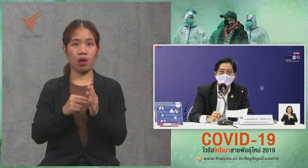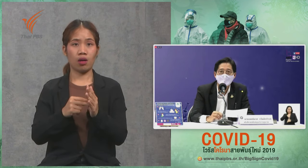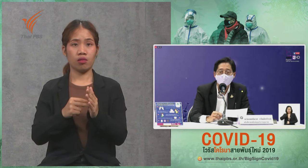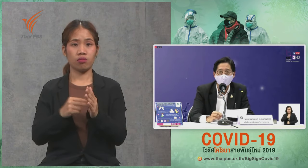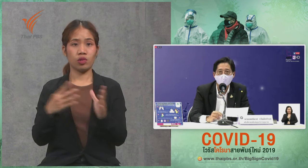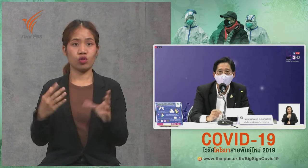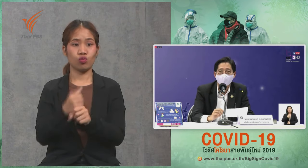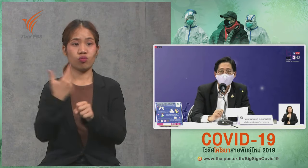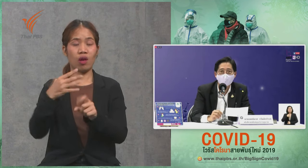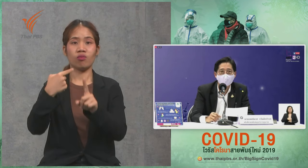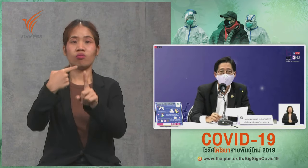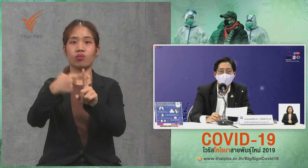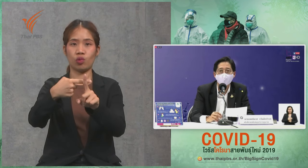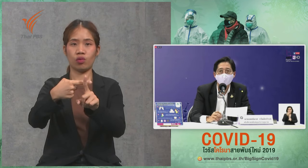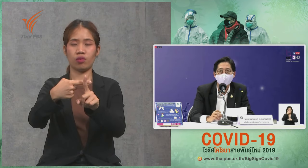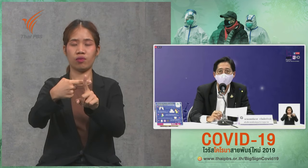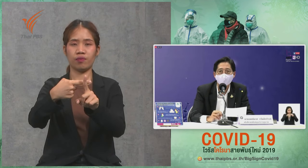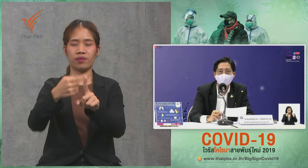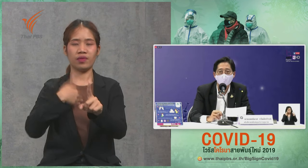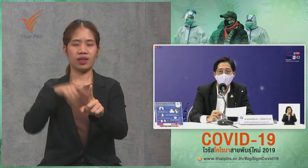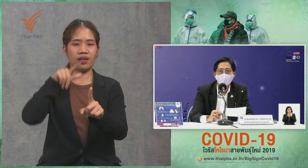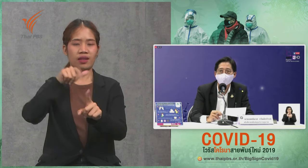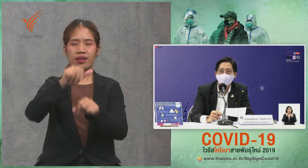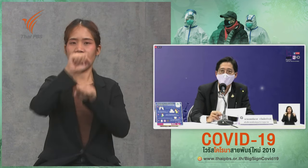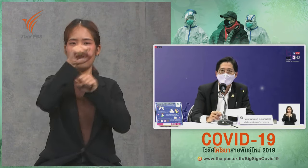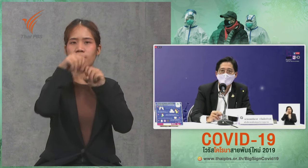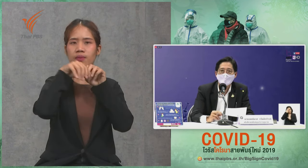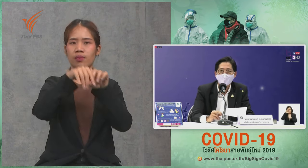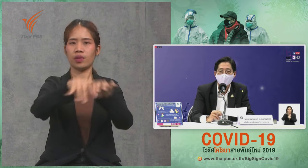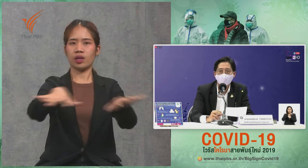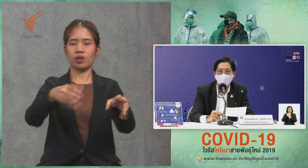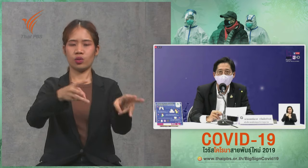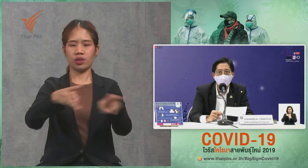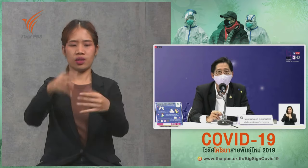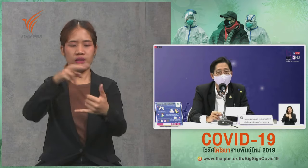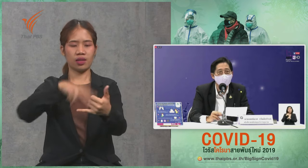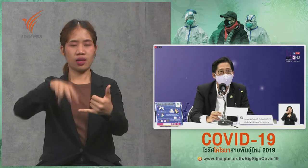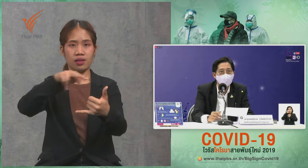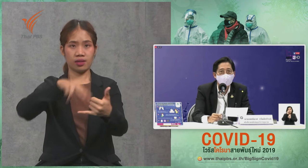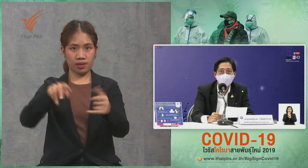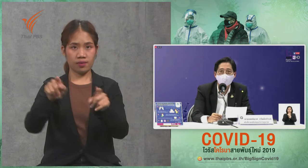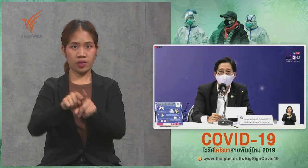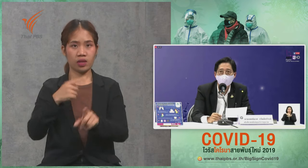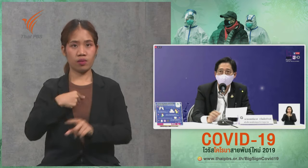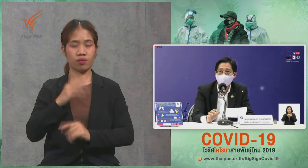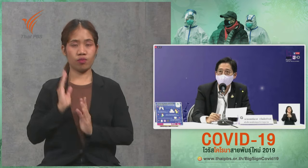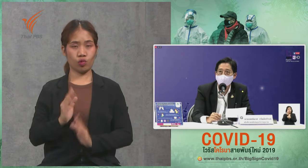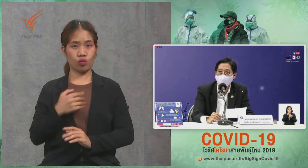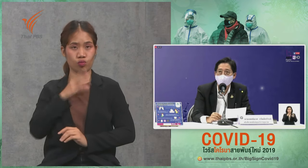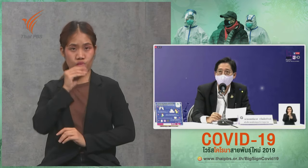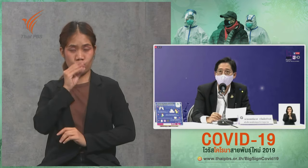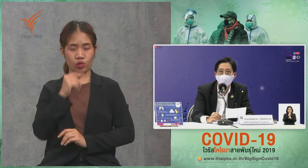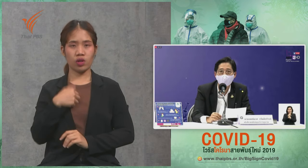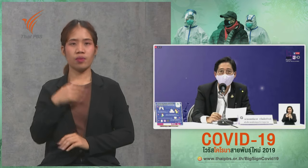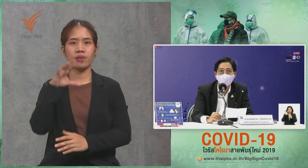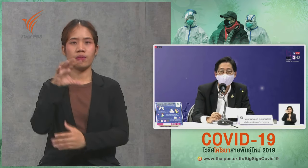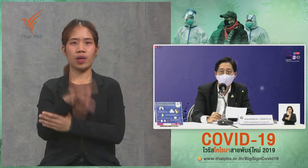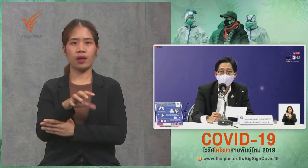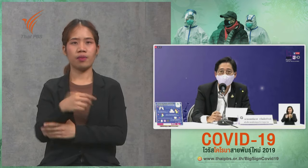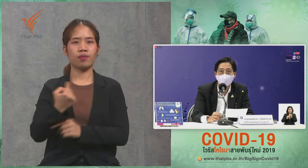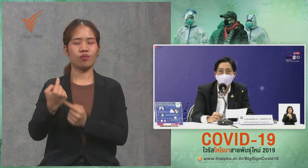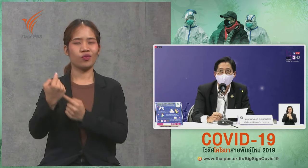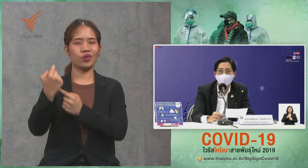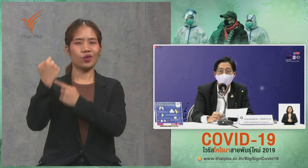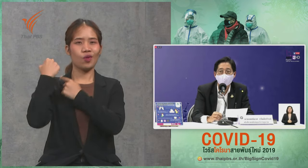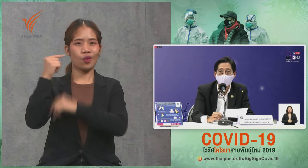กโดยหลักการประกาศเรื่องของการรักษาตามประกาศที่ผมเรียนเนี่ยมันจะมีผลบังคับตั้งแต่วันที่5ย้อนหลังไปตั้ง